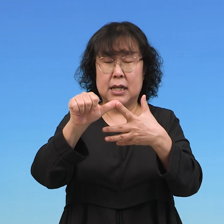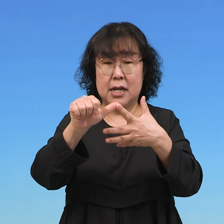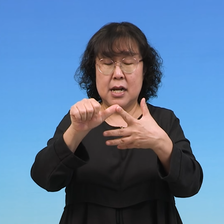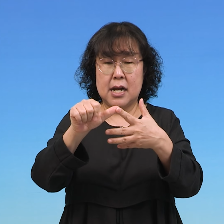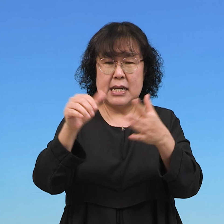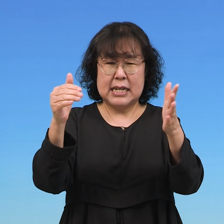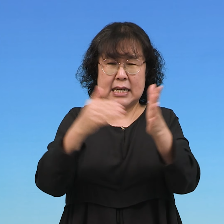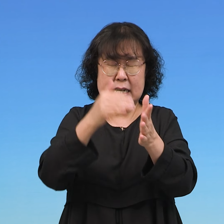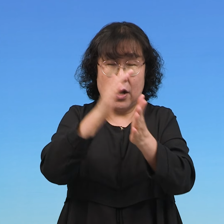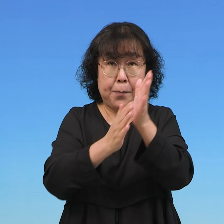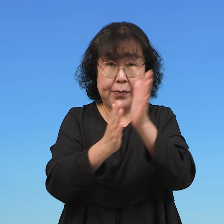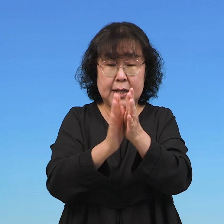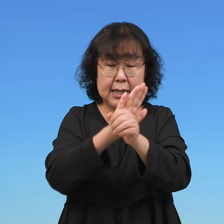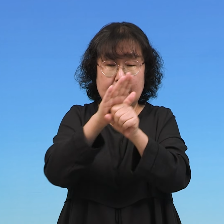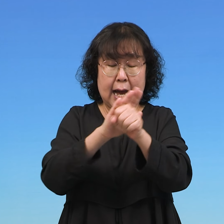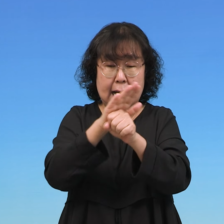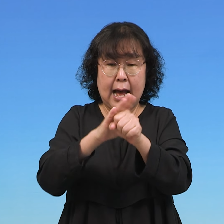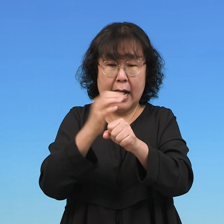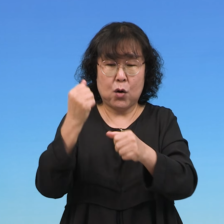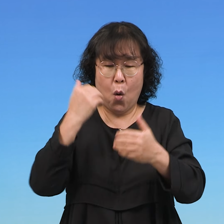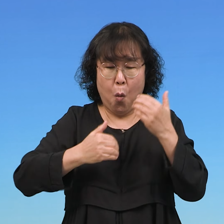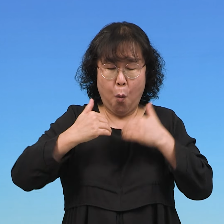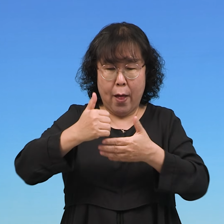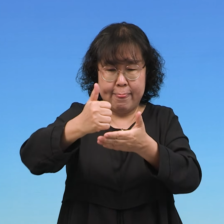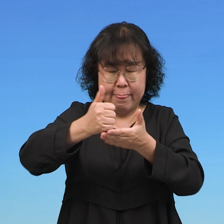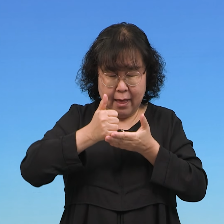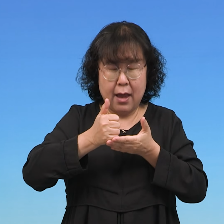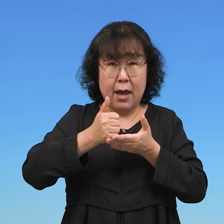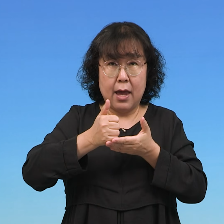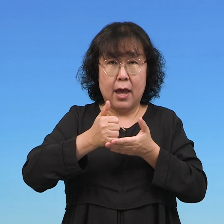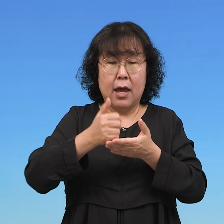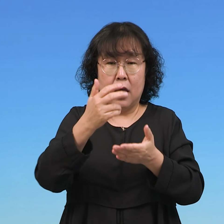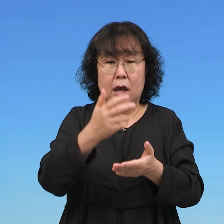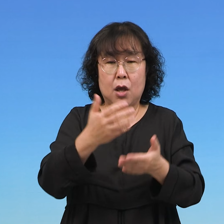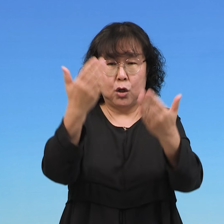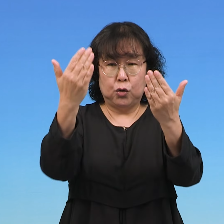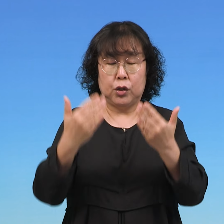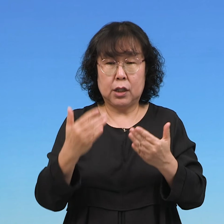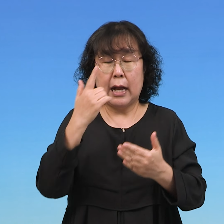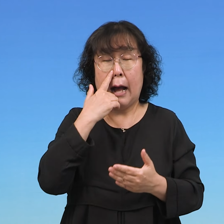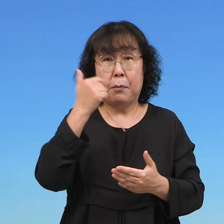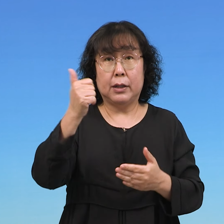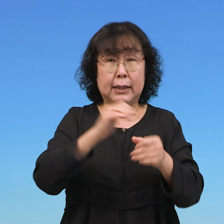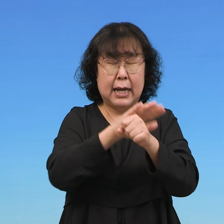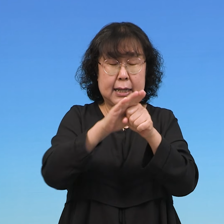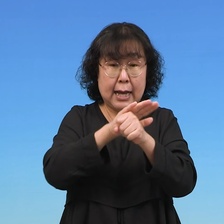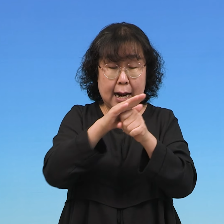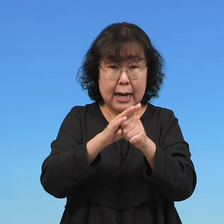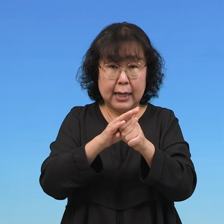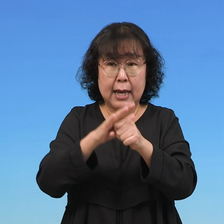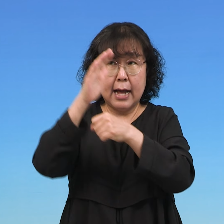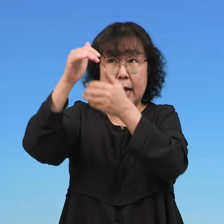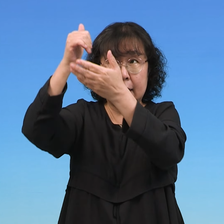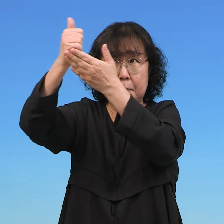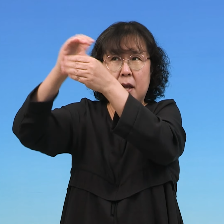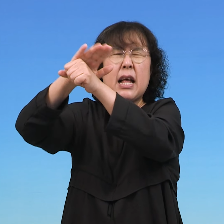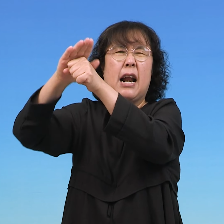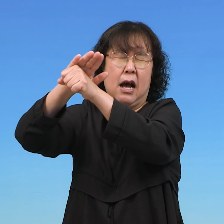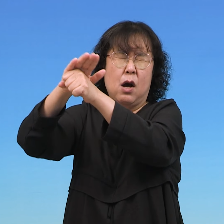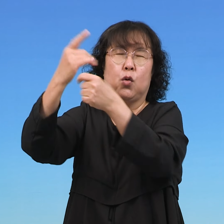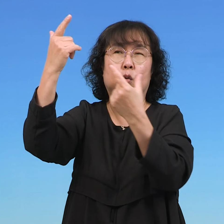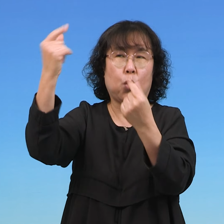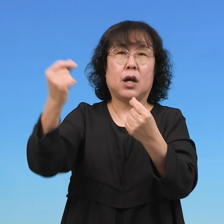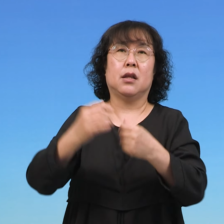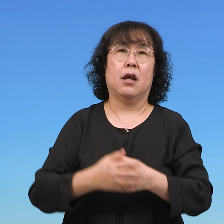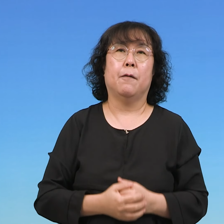무한한 사랑으로 그렇게 환대해 주시는 아버지의 사랑, 이게 이제 예수님이 이제 비유로 설명해 주시는